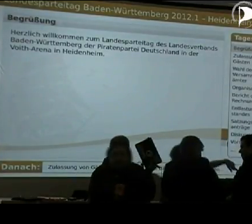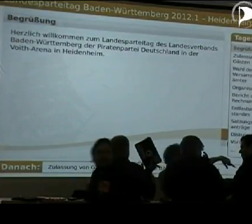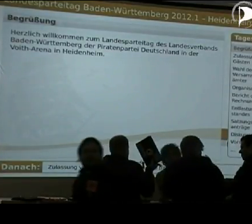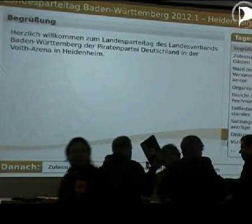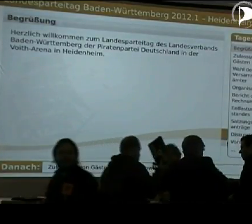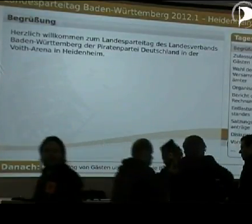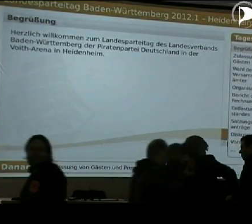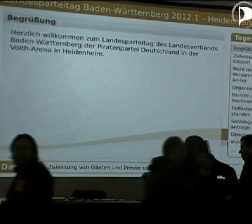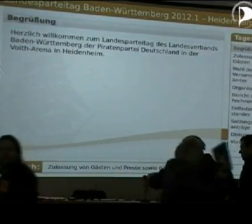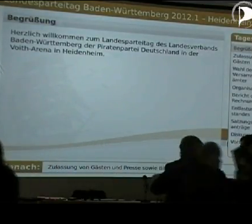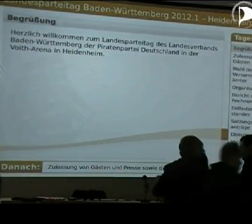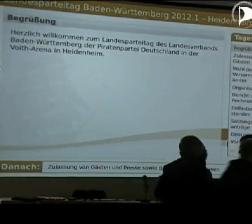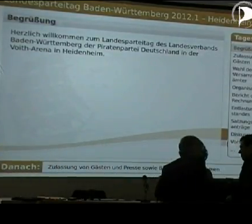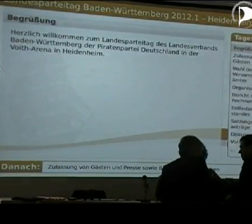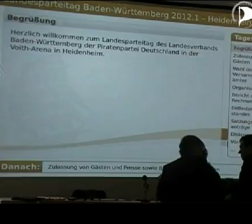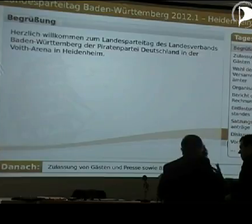60 jahre laufen